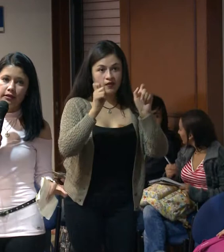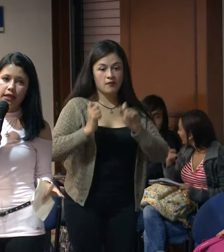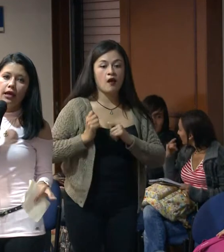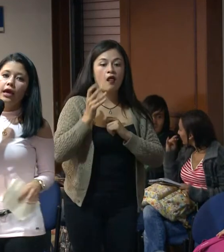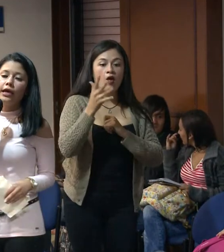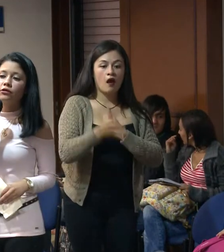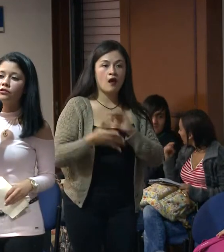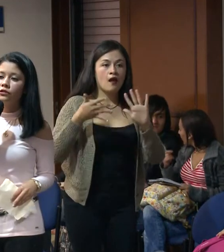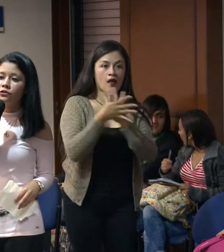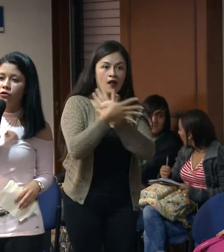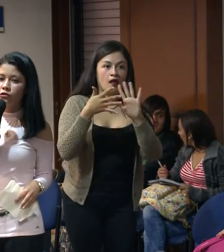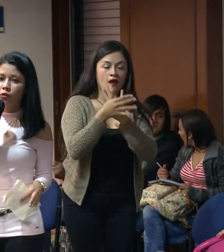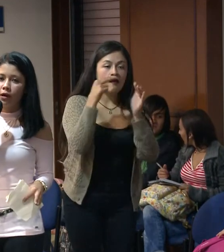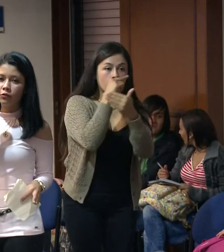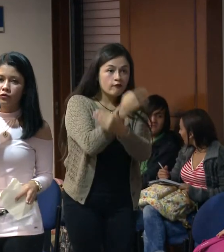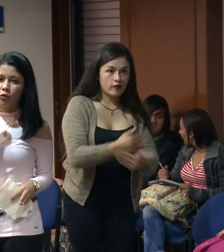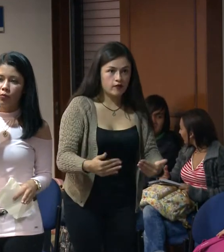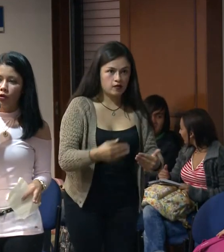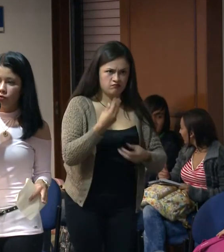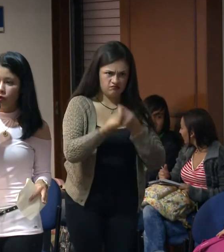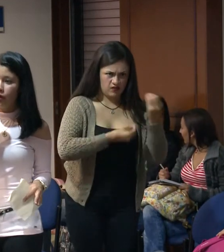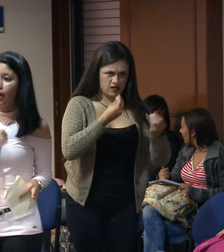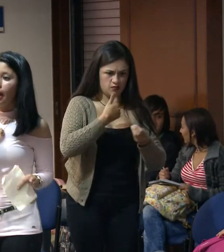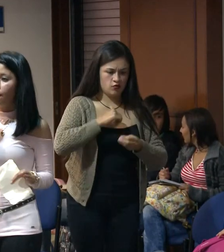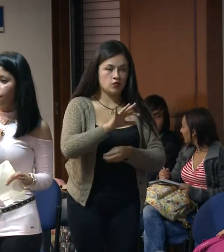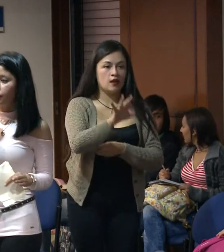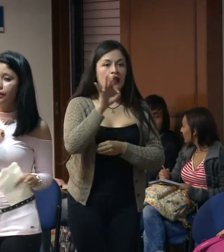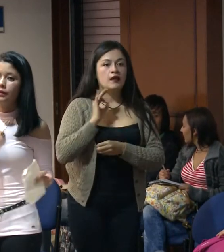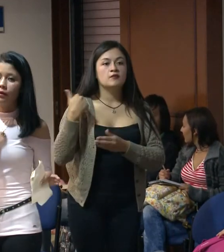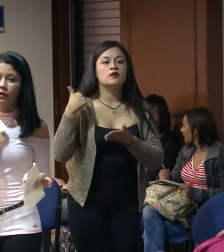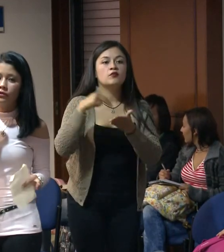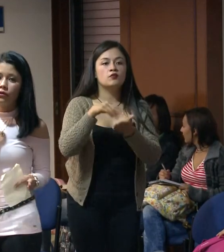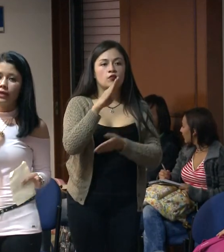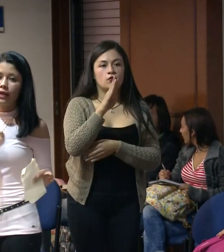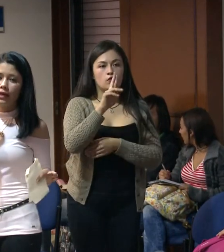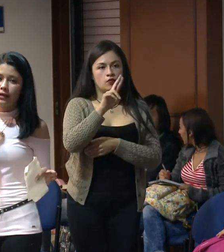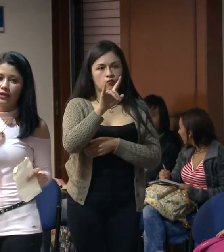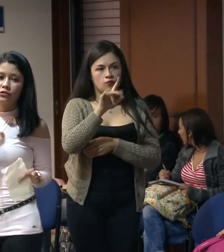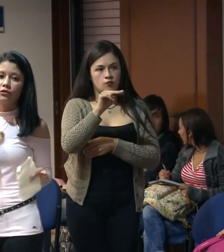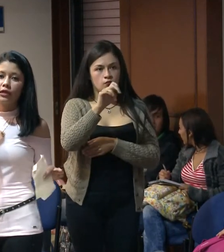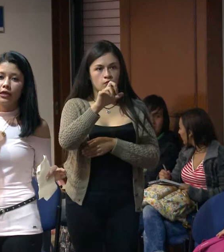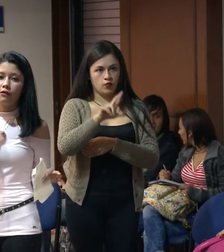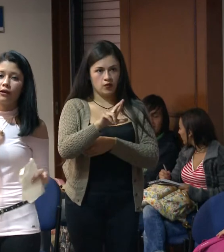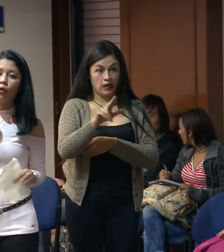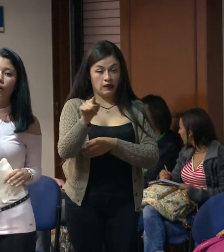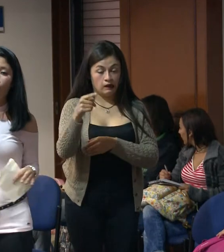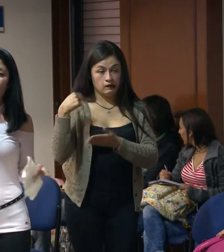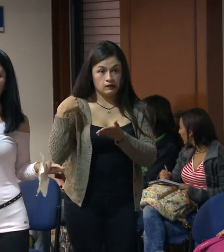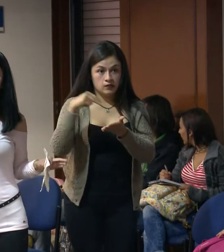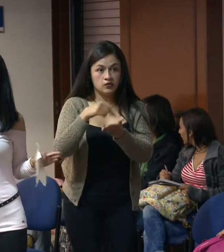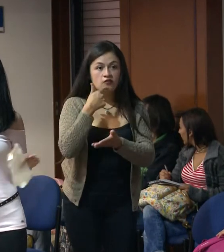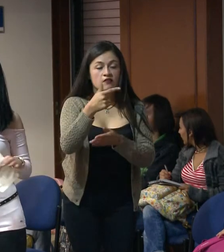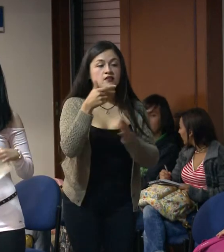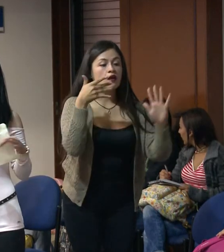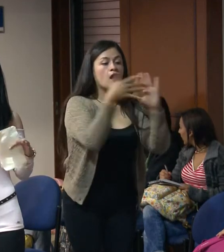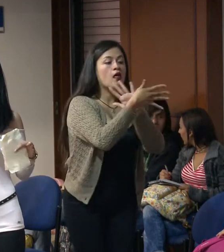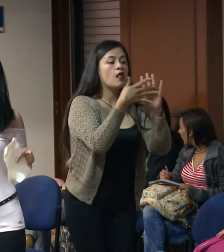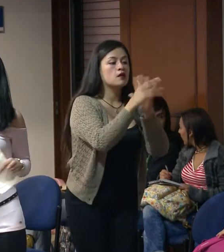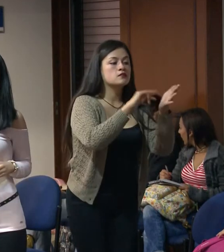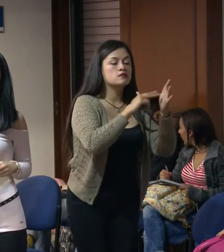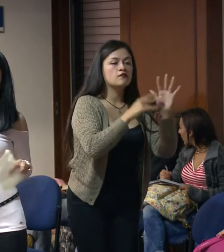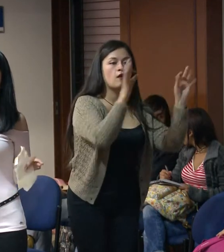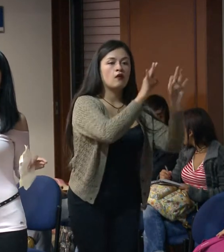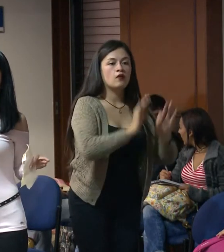literatura infantil. Entonces nosotros tomamos como autor a Brunner, quien menciona que la narración tiene que ver con el poder ordenar